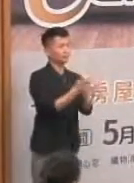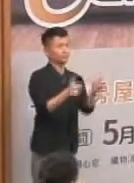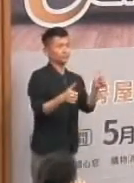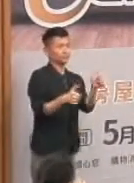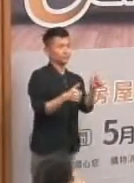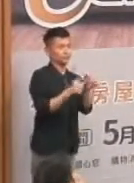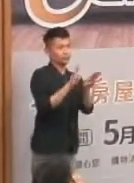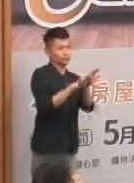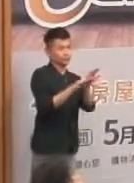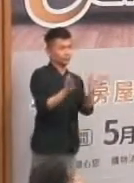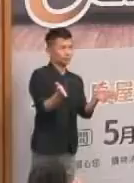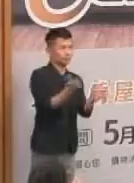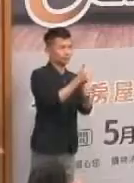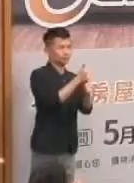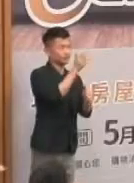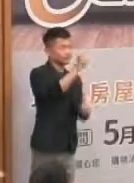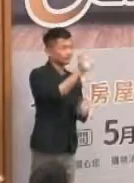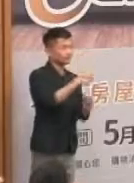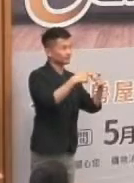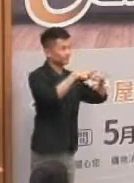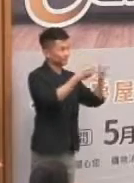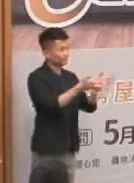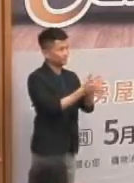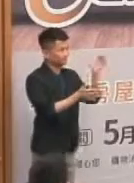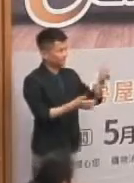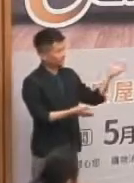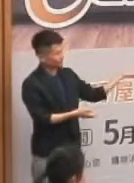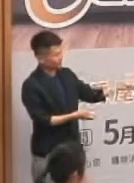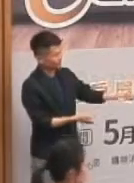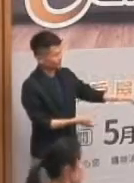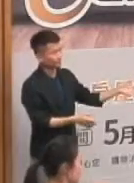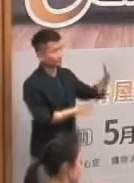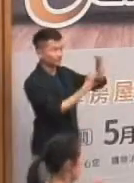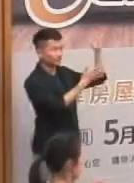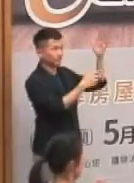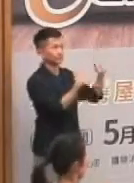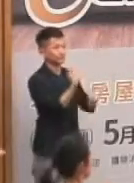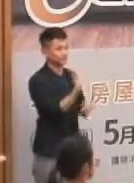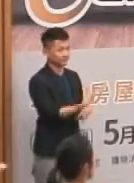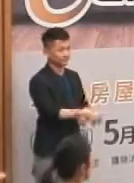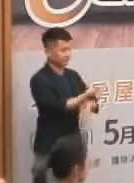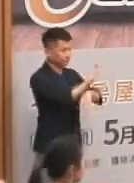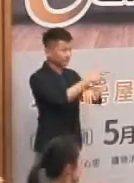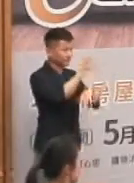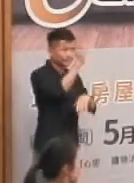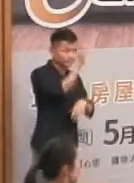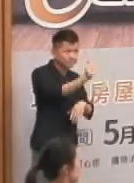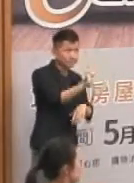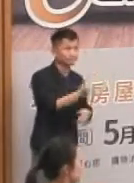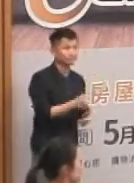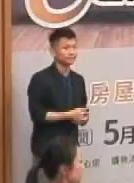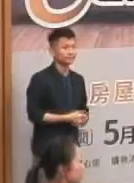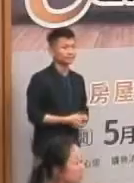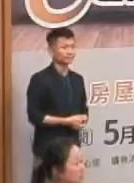税署的长官，让我们欢迎李组长以及张组长。